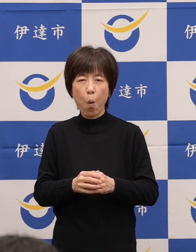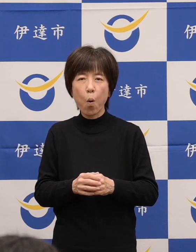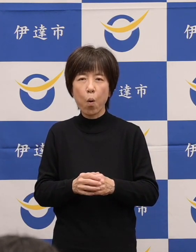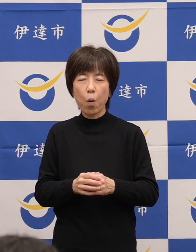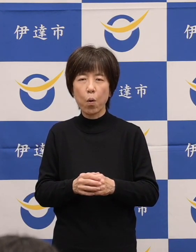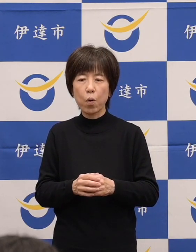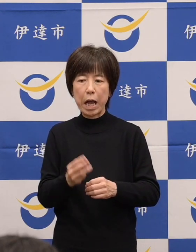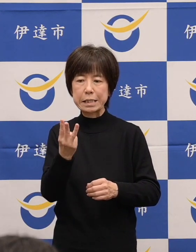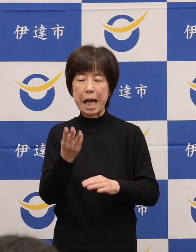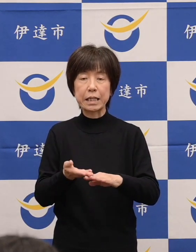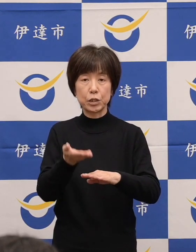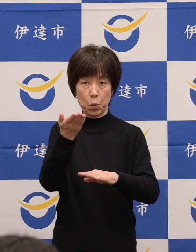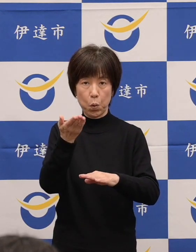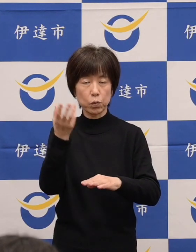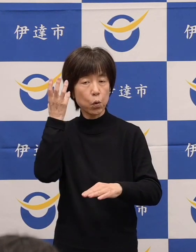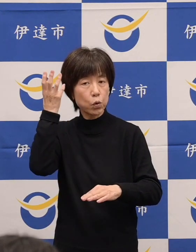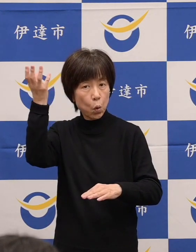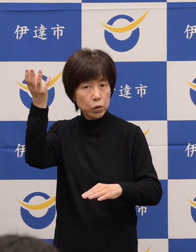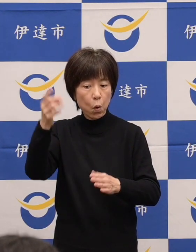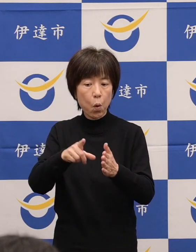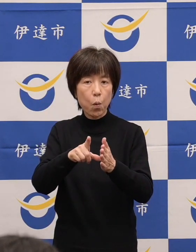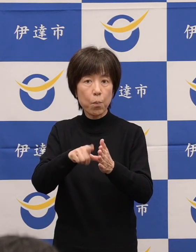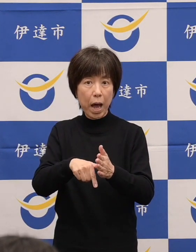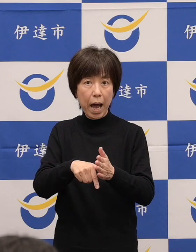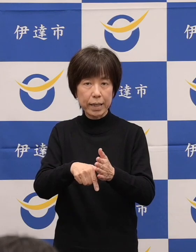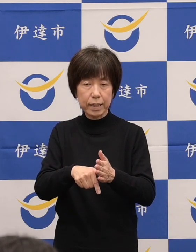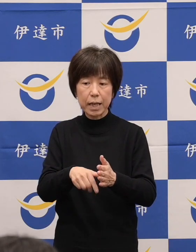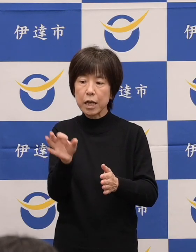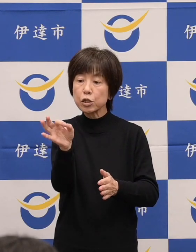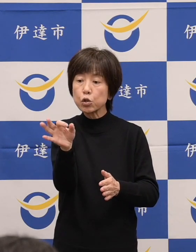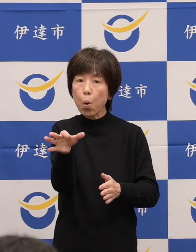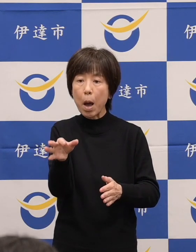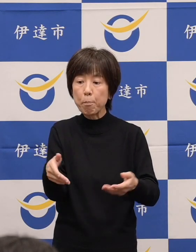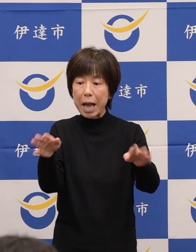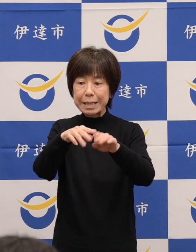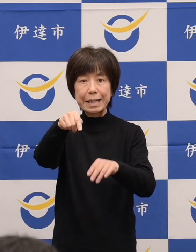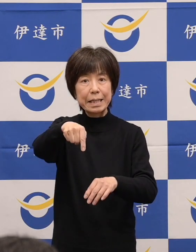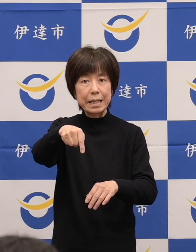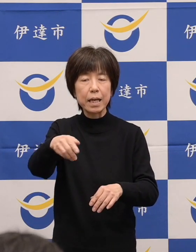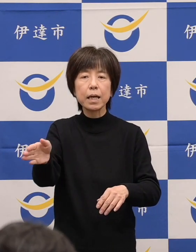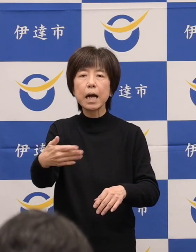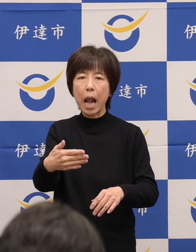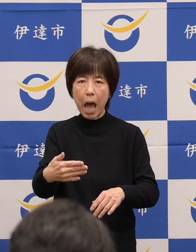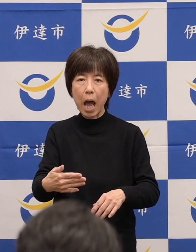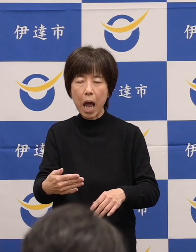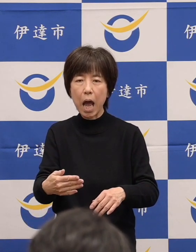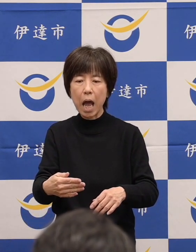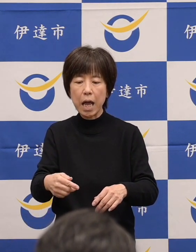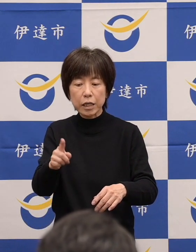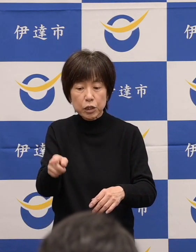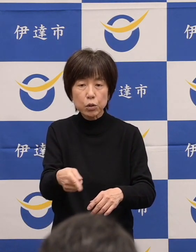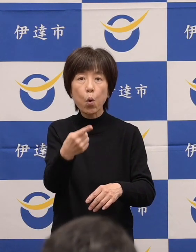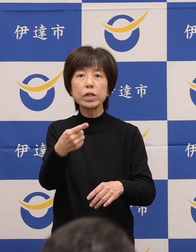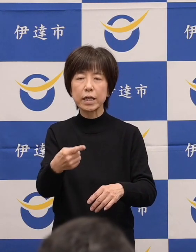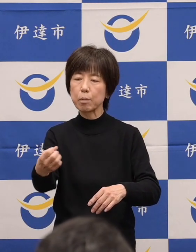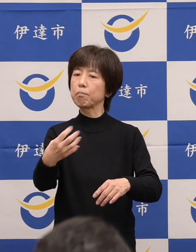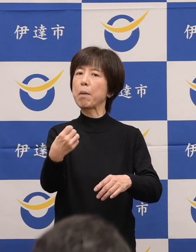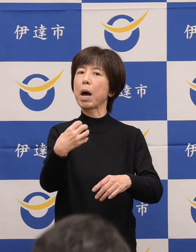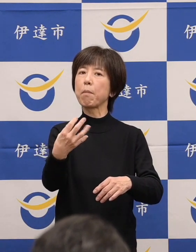上と、そう予想された場合に自動販売機から警報が自動的に流